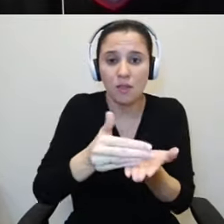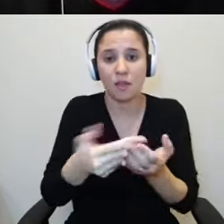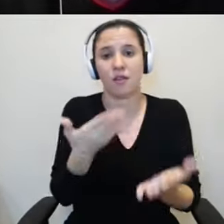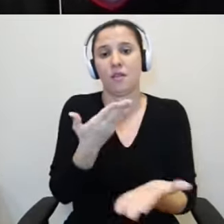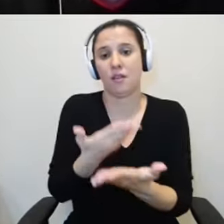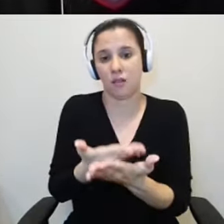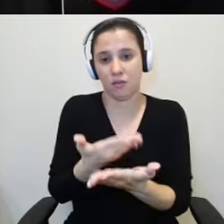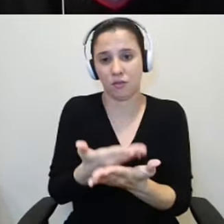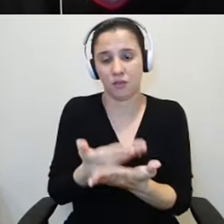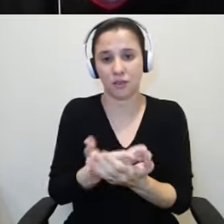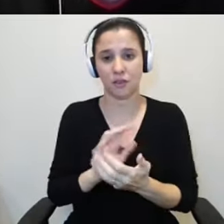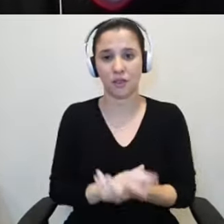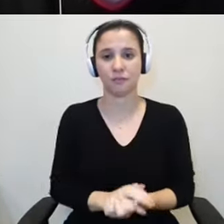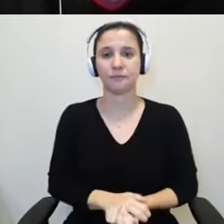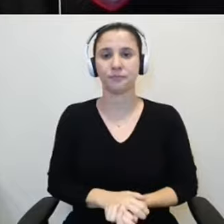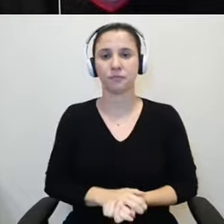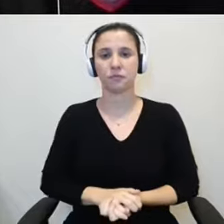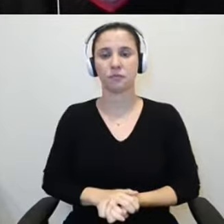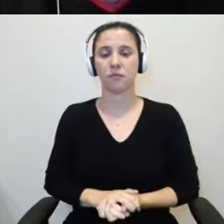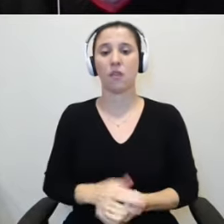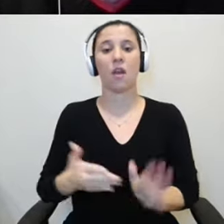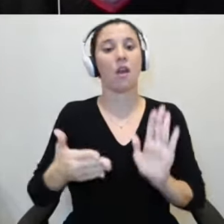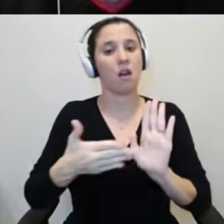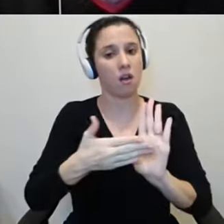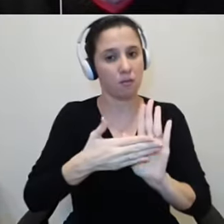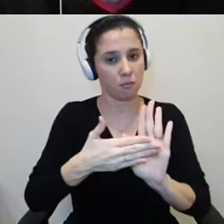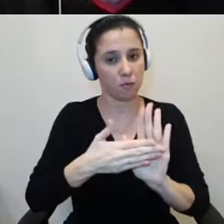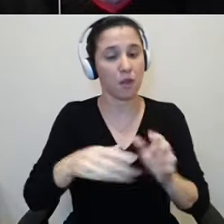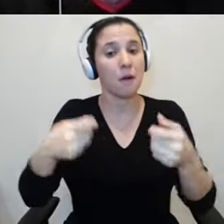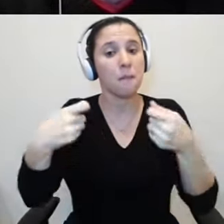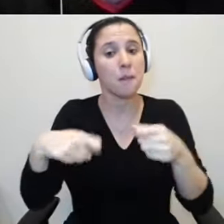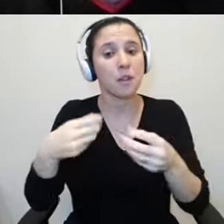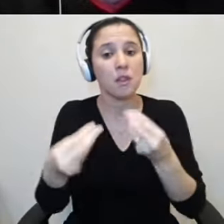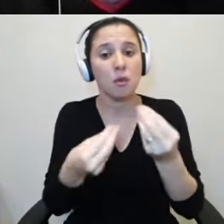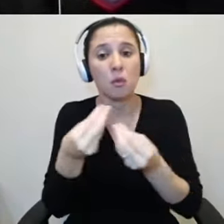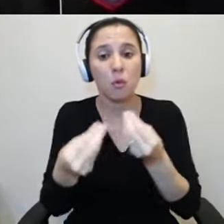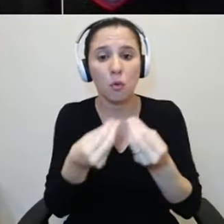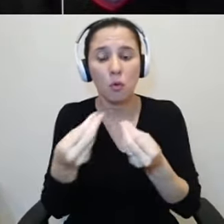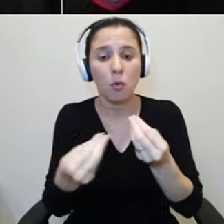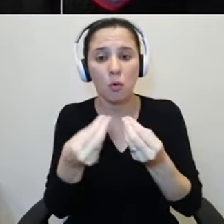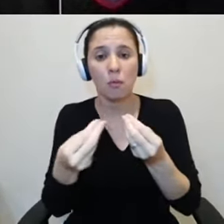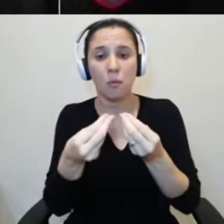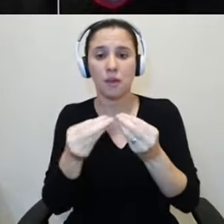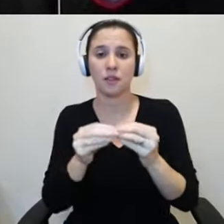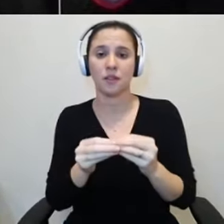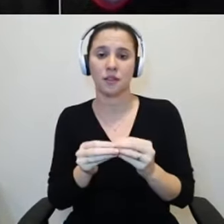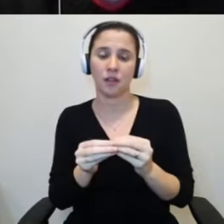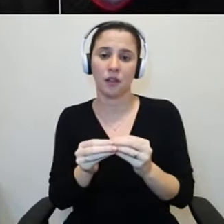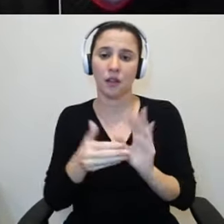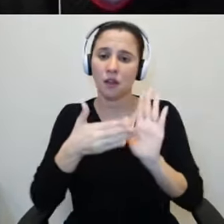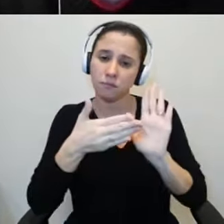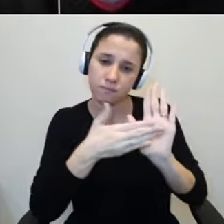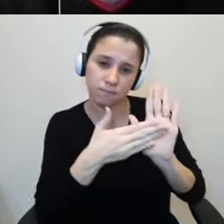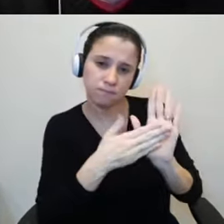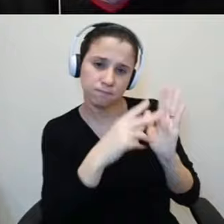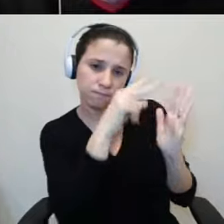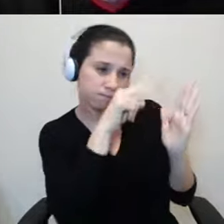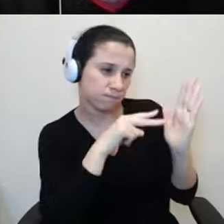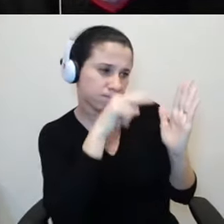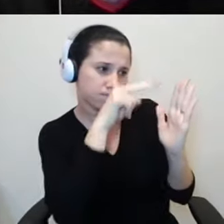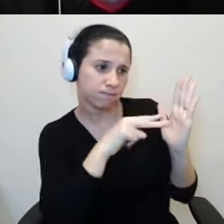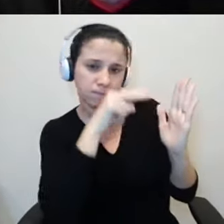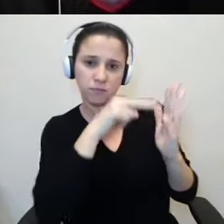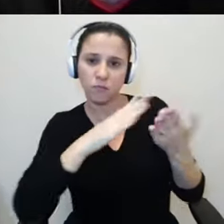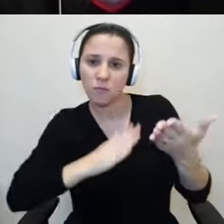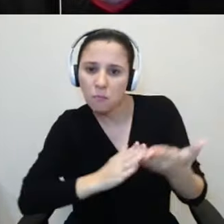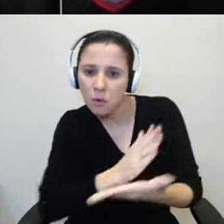precisa passar por análise e aprovação do nosso conselho de campus. Quem é mais, vamos